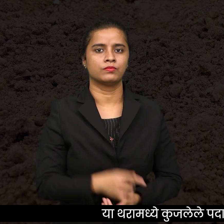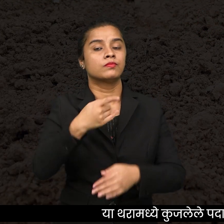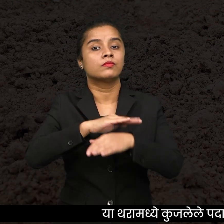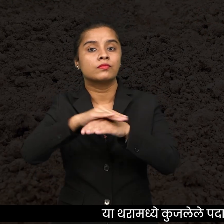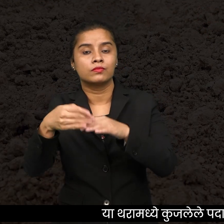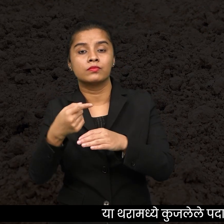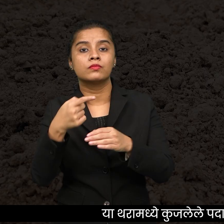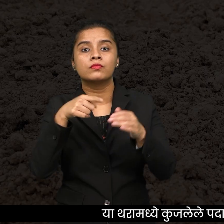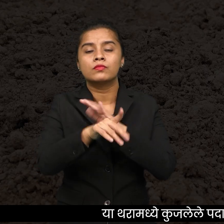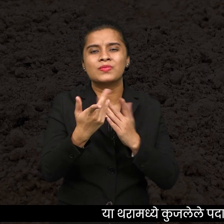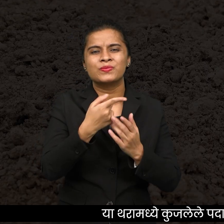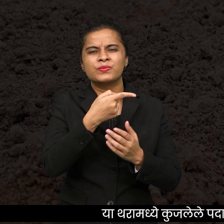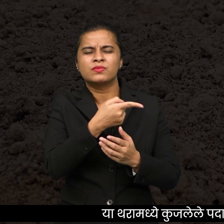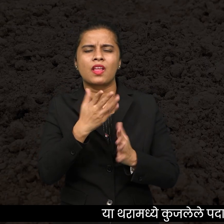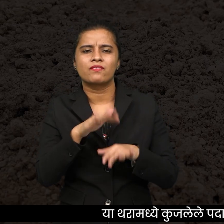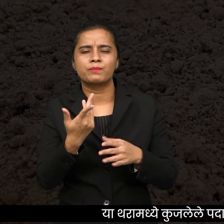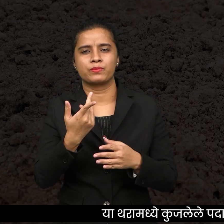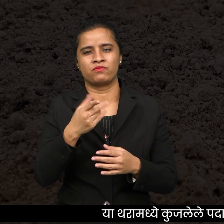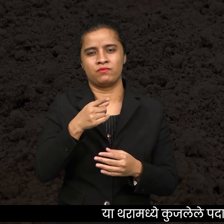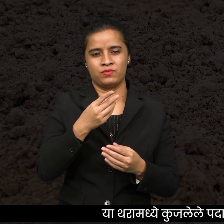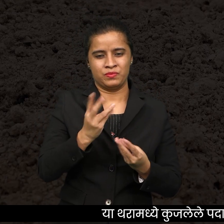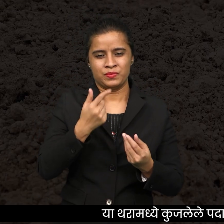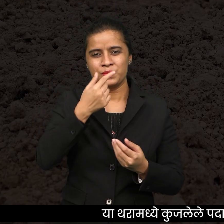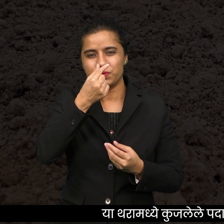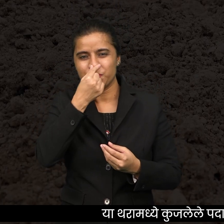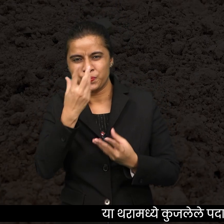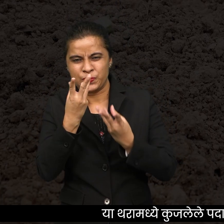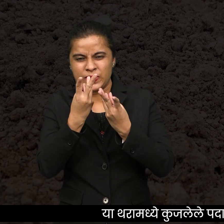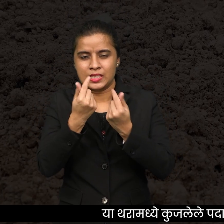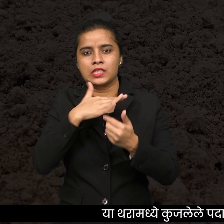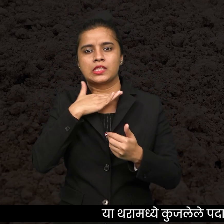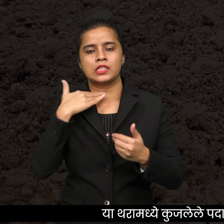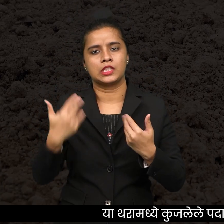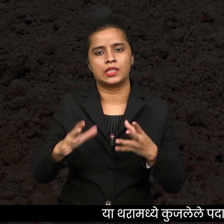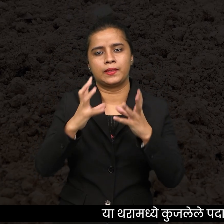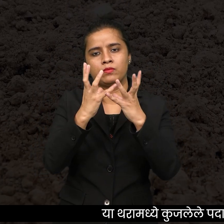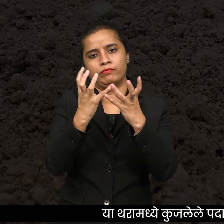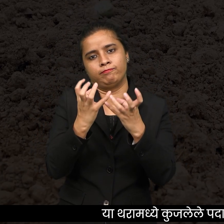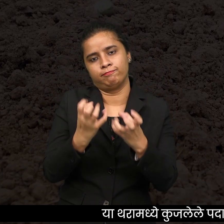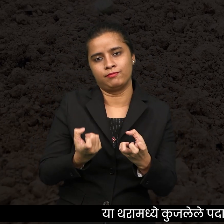या थरामध्ये कुजलेले आणि सेंद्रिय पदार्थ असतात.